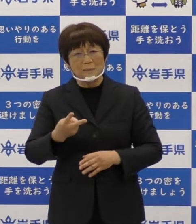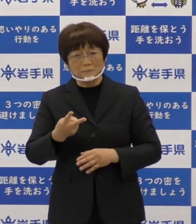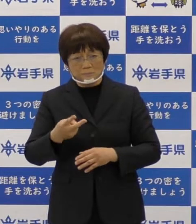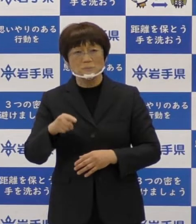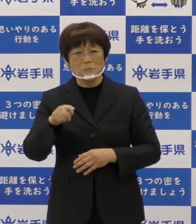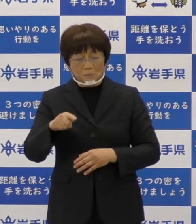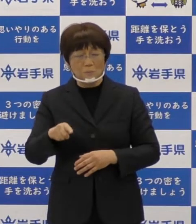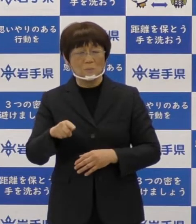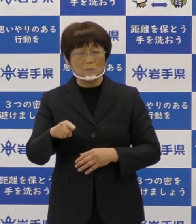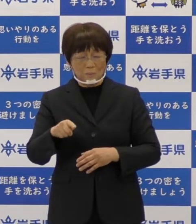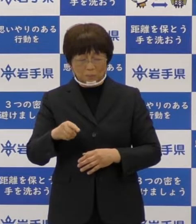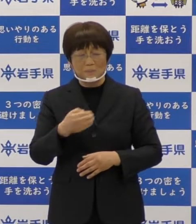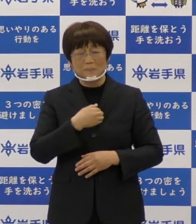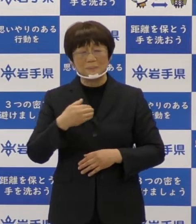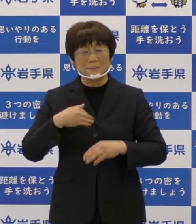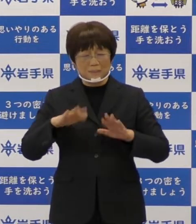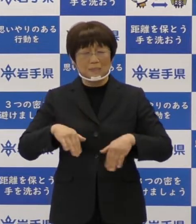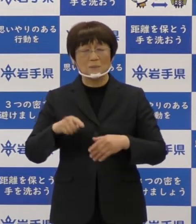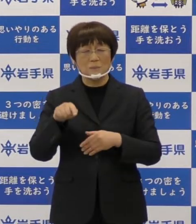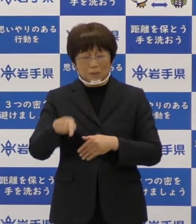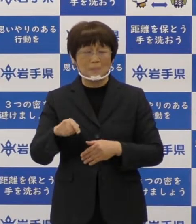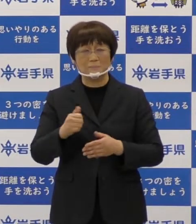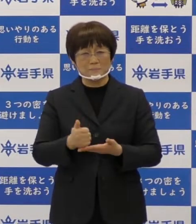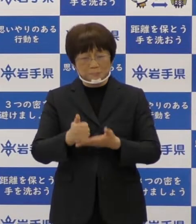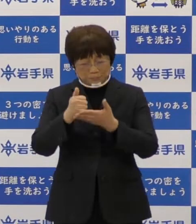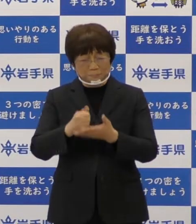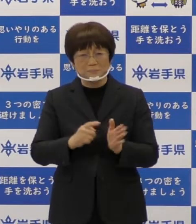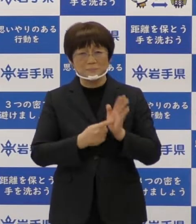ということにこの敬意を表したいと思います。